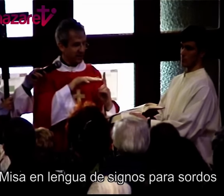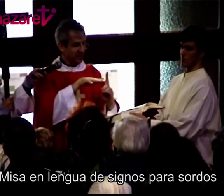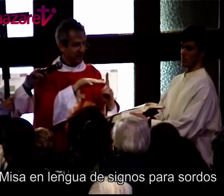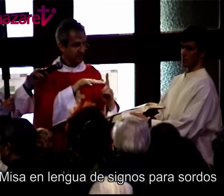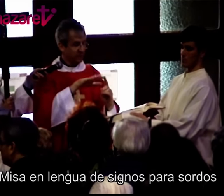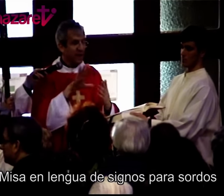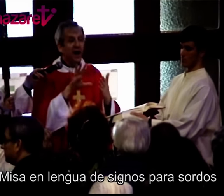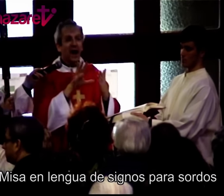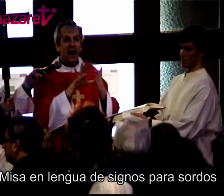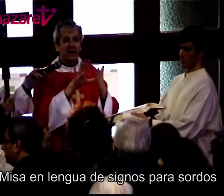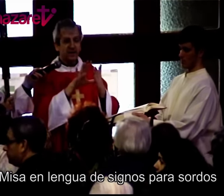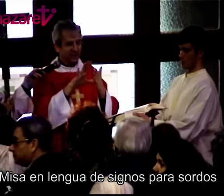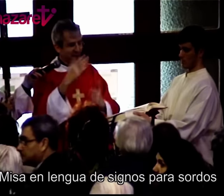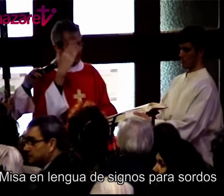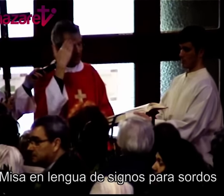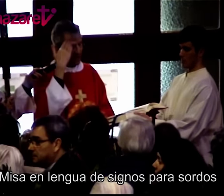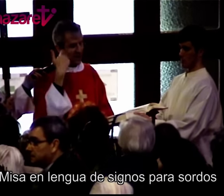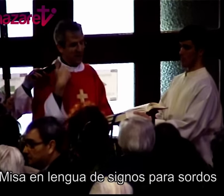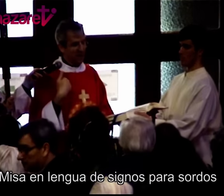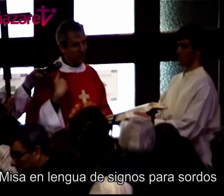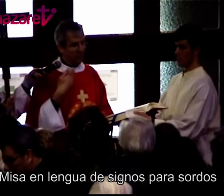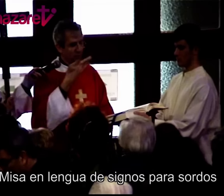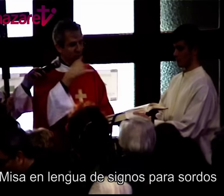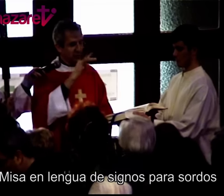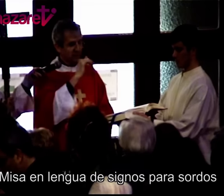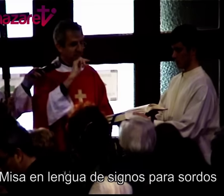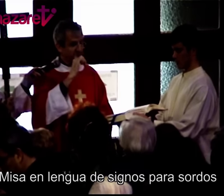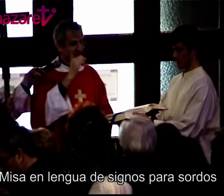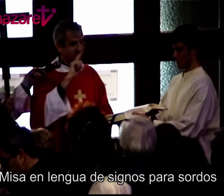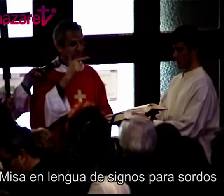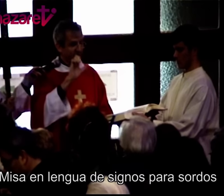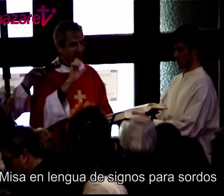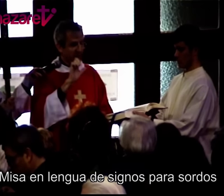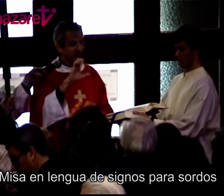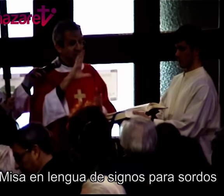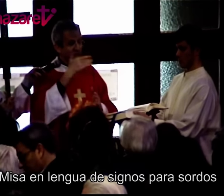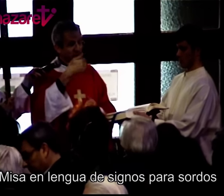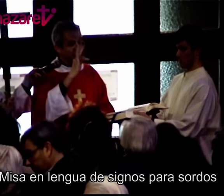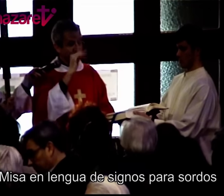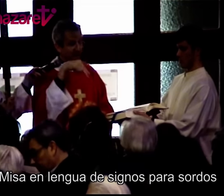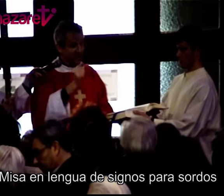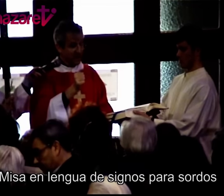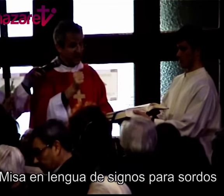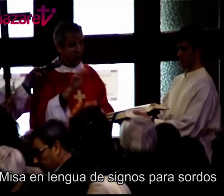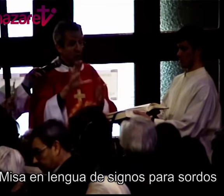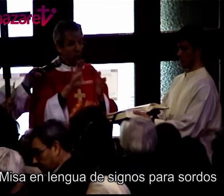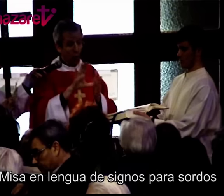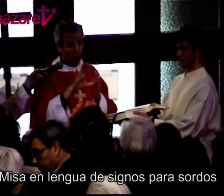la cabeza. Al acercarse al pueblo de Betfagé y de